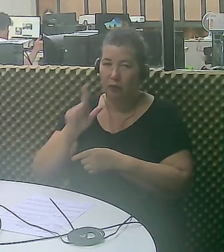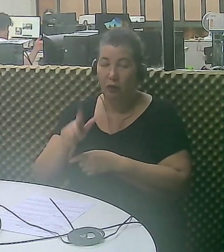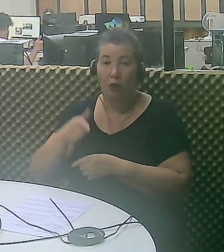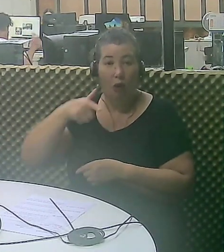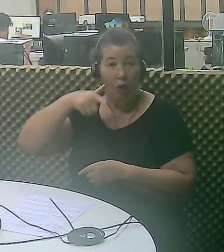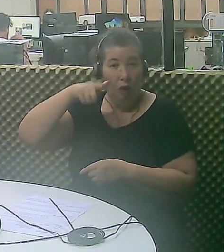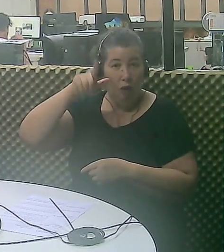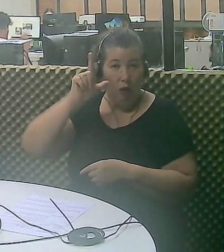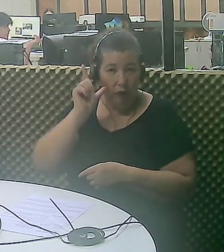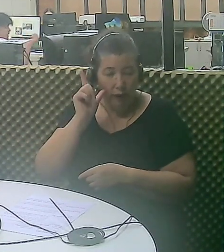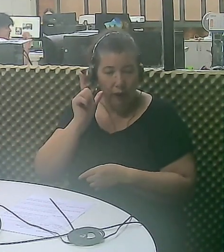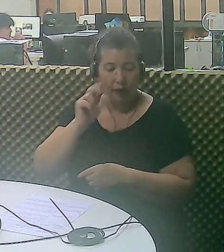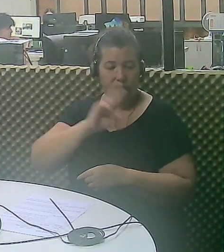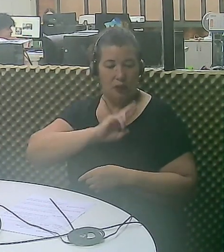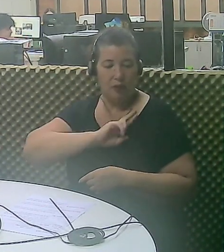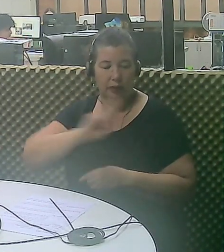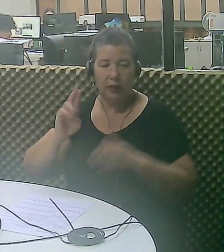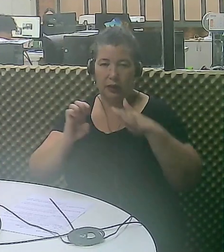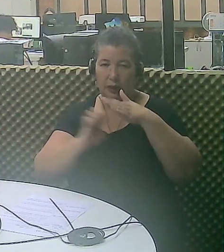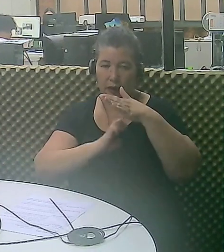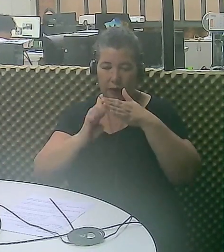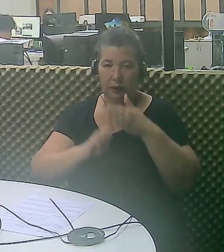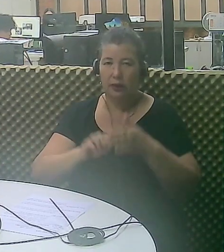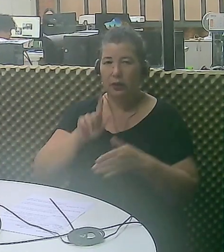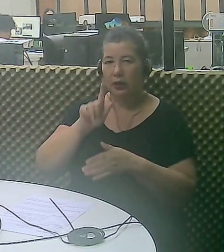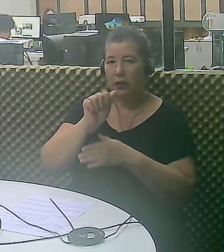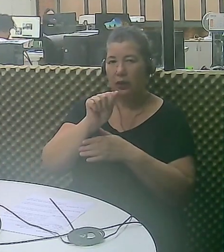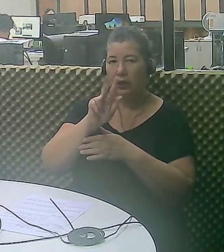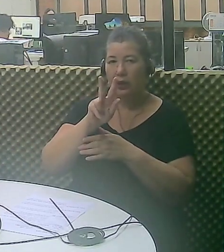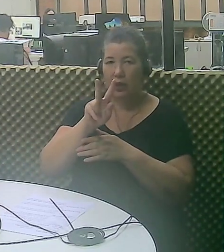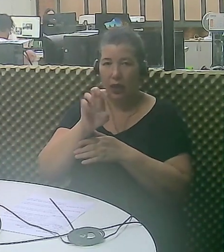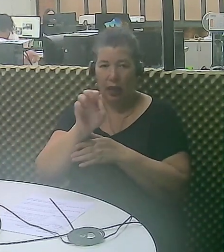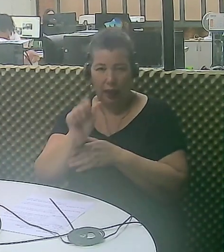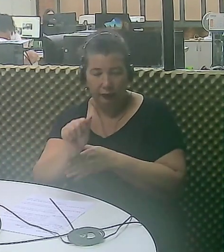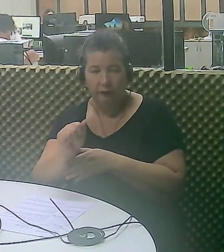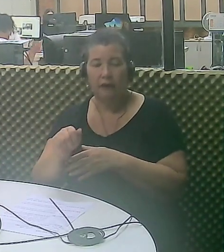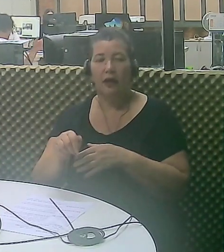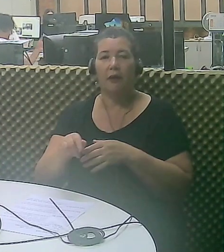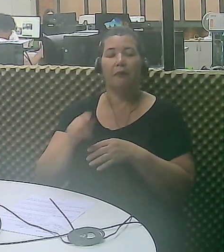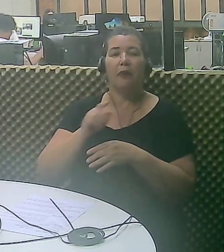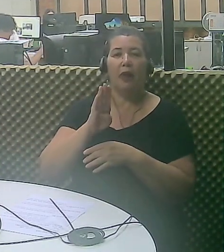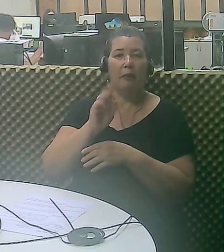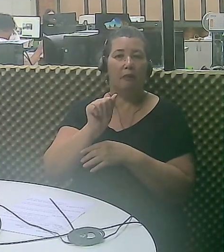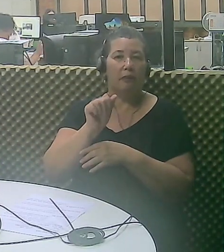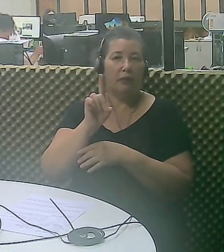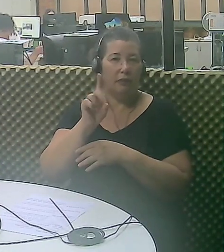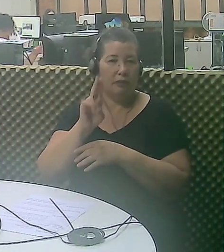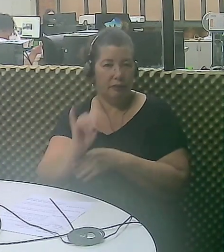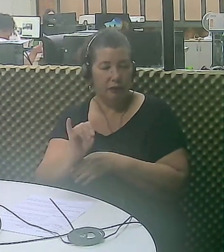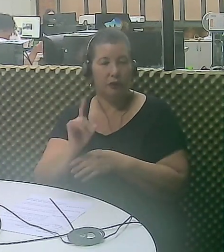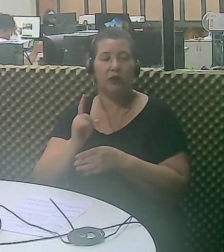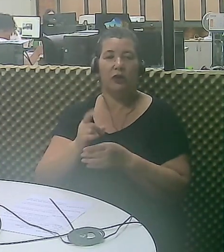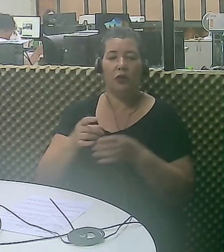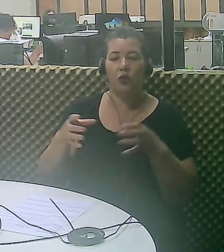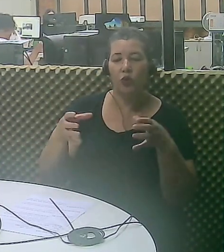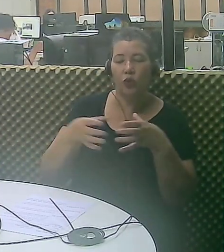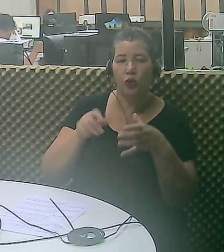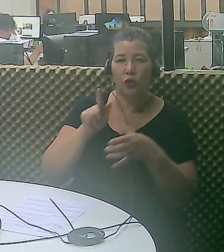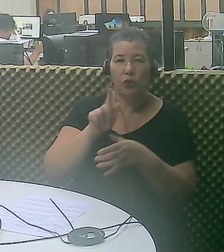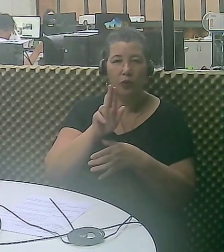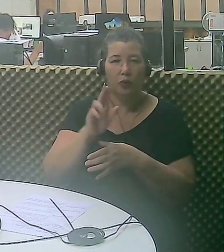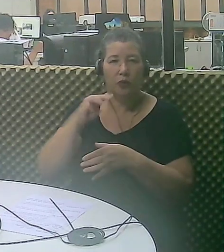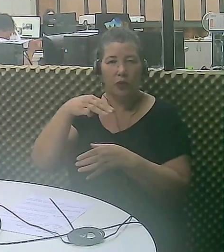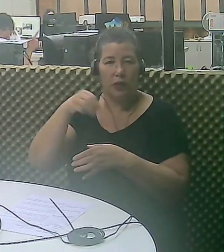a visita de representantes das empresas Gávea Empreendimento, Sociedade Anônima, Baduí Desenvolvimento e Grupo Guimar,